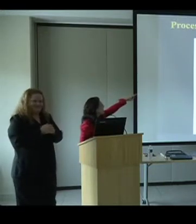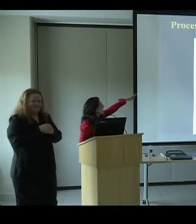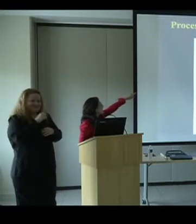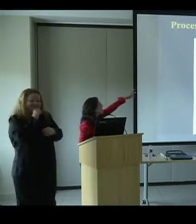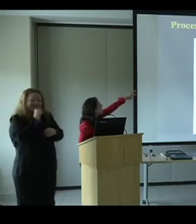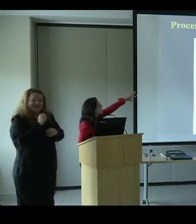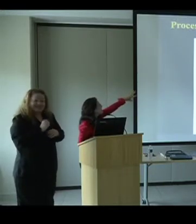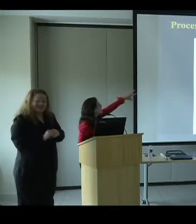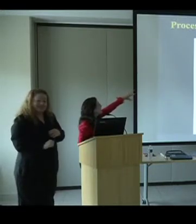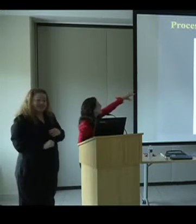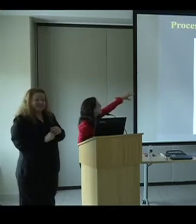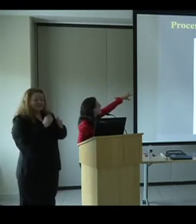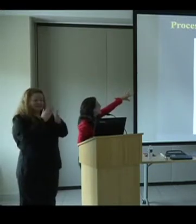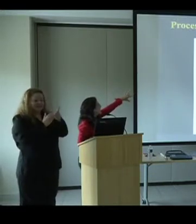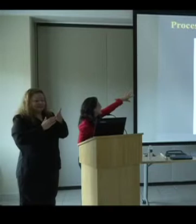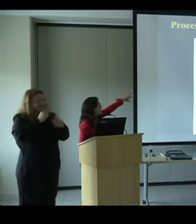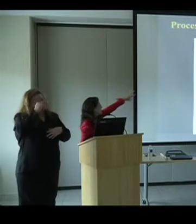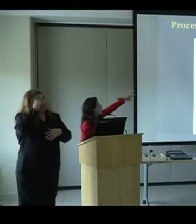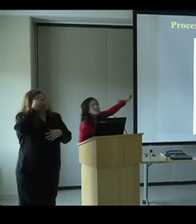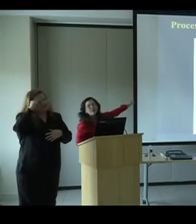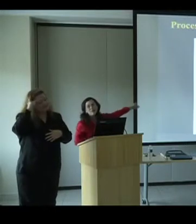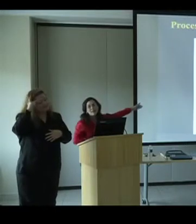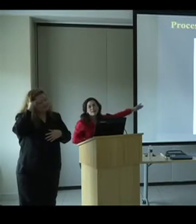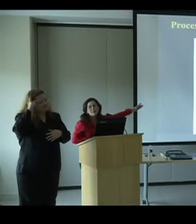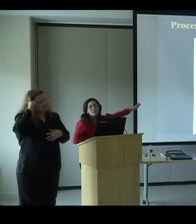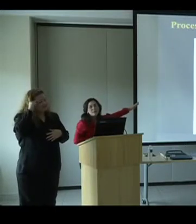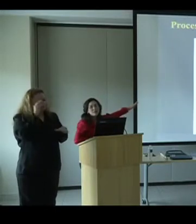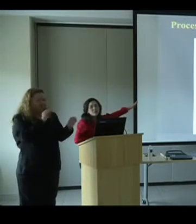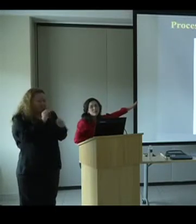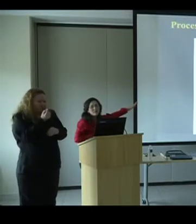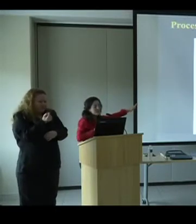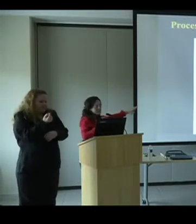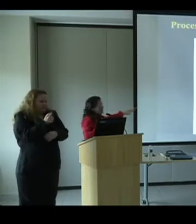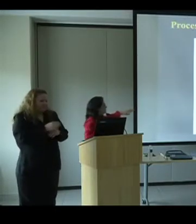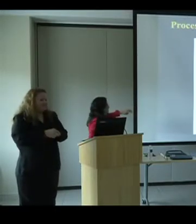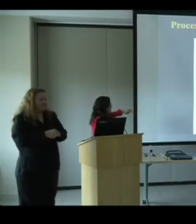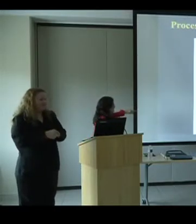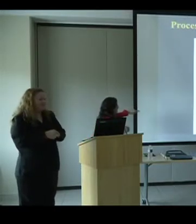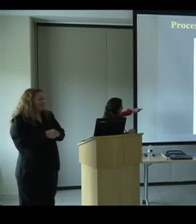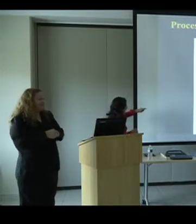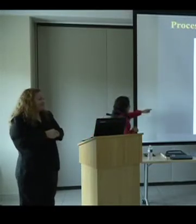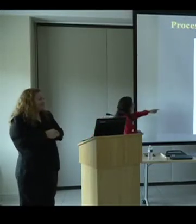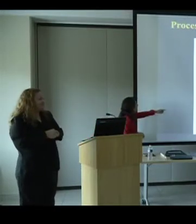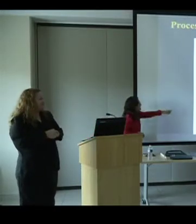la vieja es la parte Negra me voy a mover un poquito